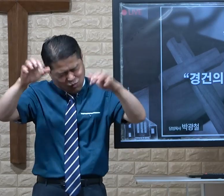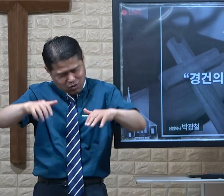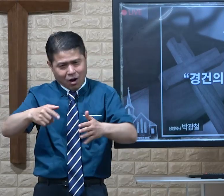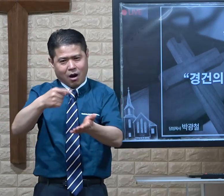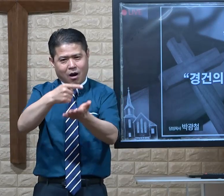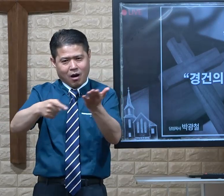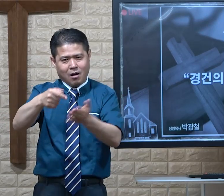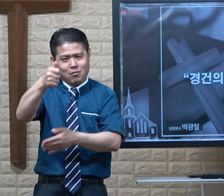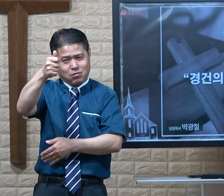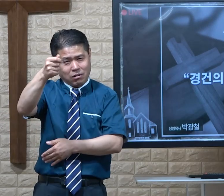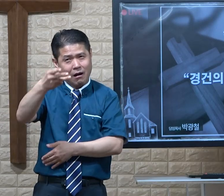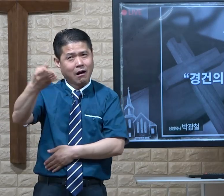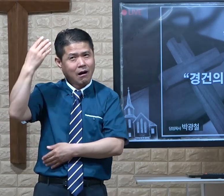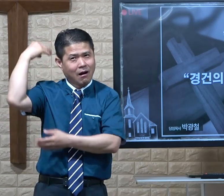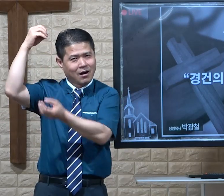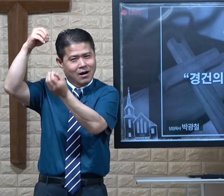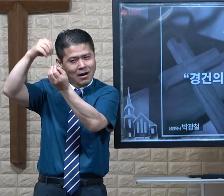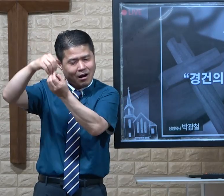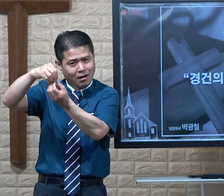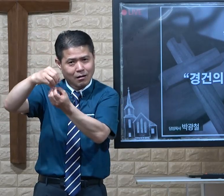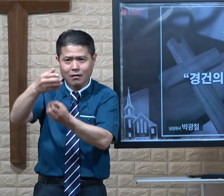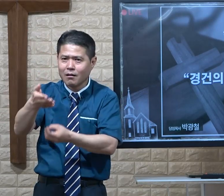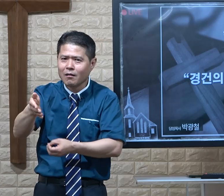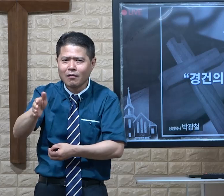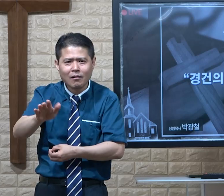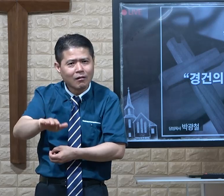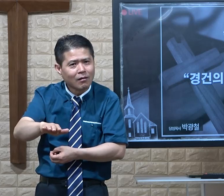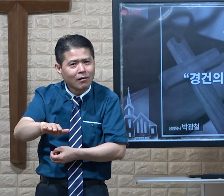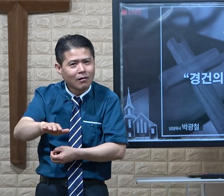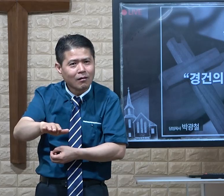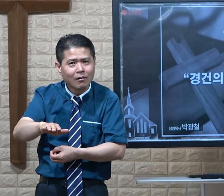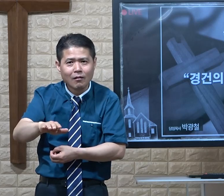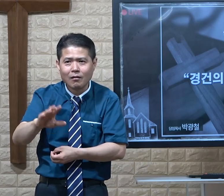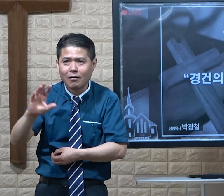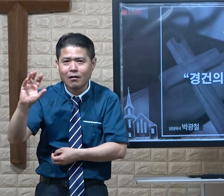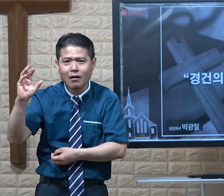원래는 태풍이 와서 피해가 옛날에 반복되었지만